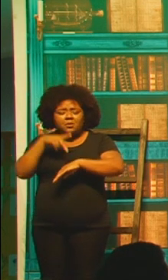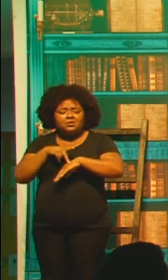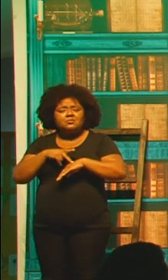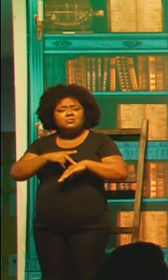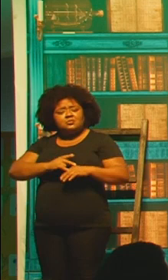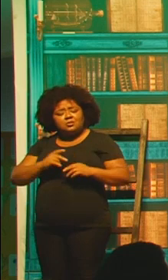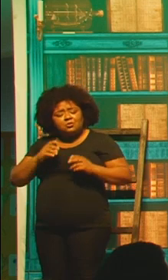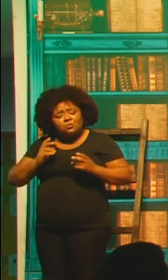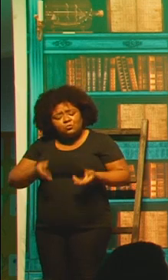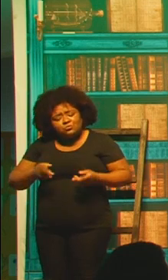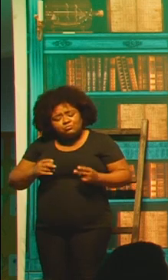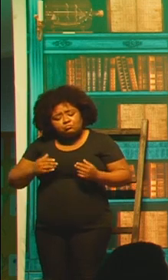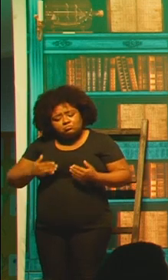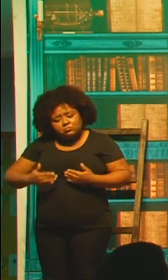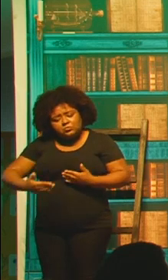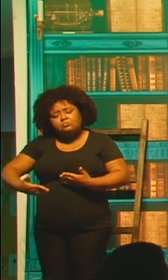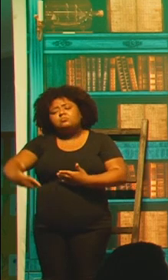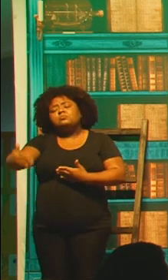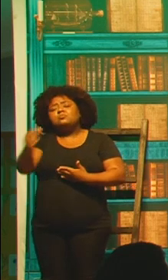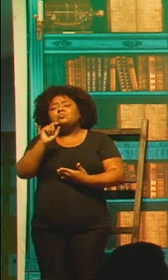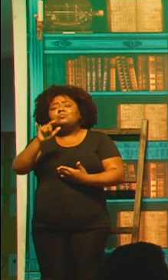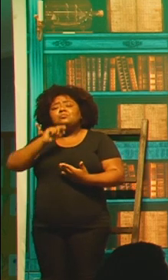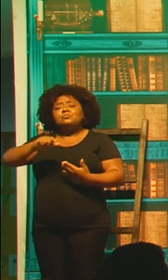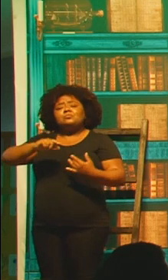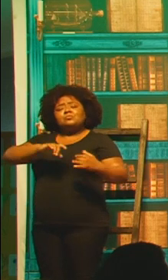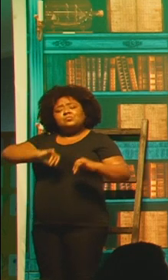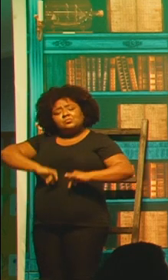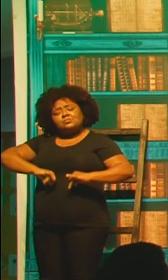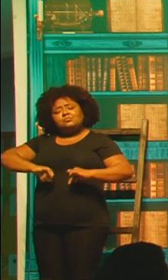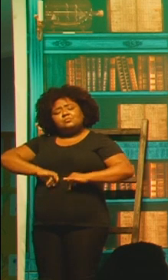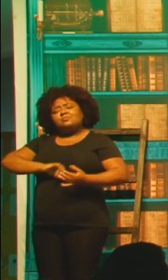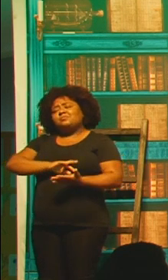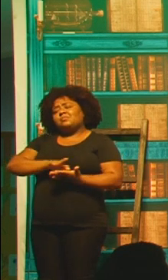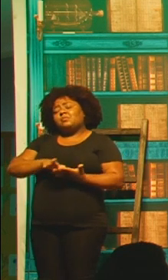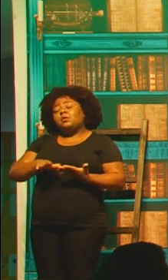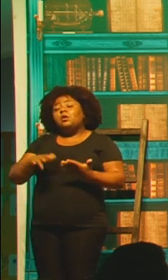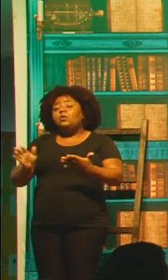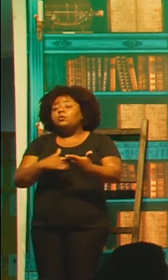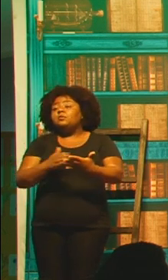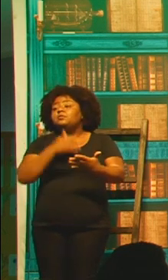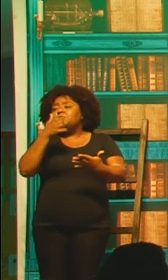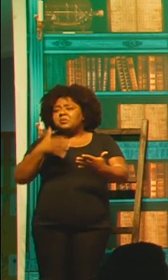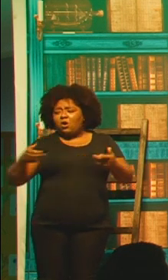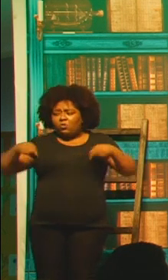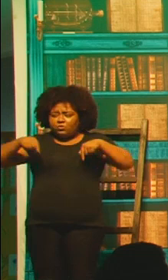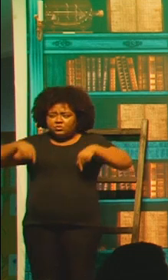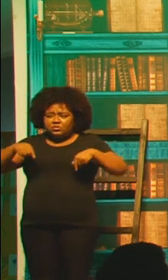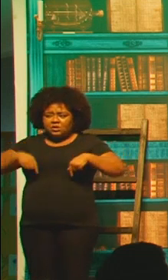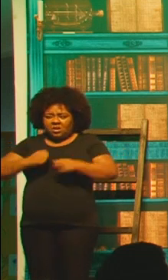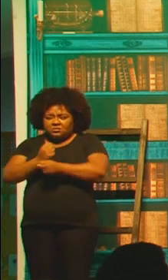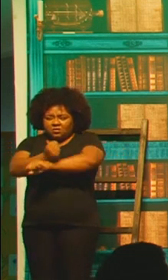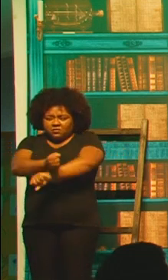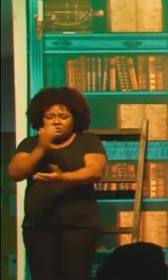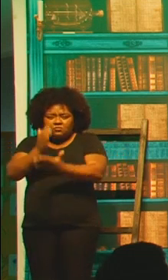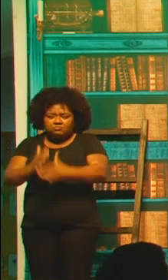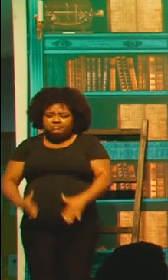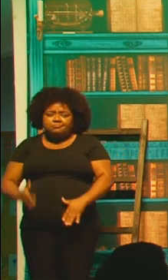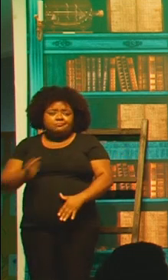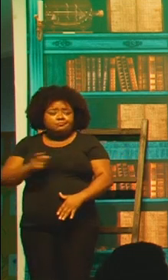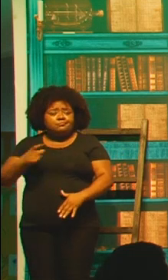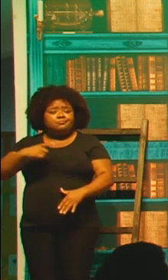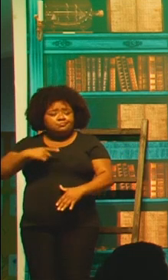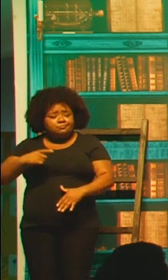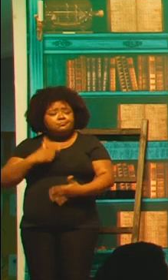mazelas, porque é um livro que vai dizer que a escravidão não acabou nos nossos dias, né? Que a gente vai encontrar